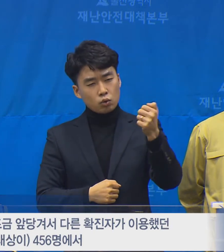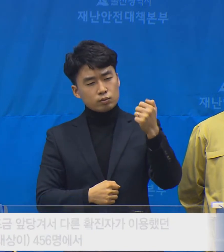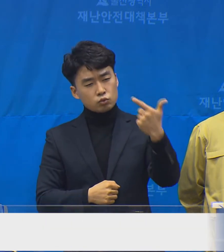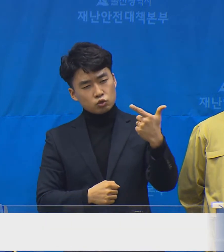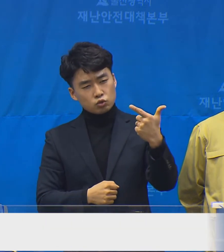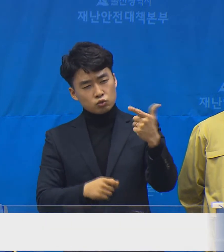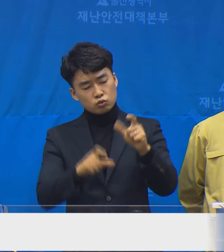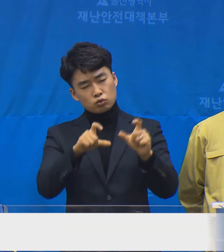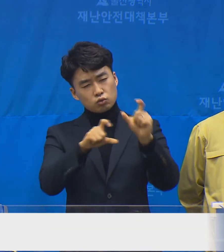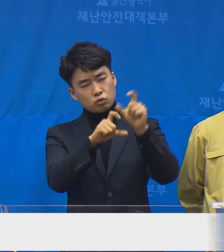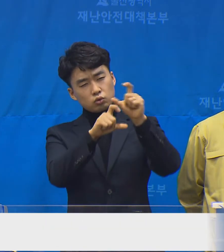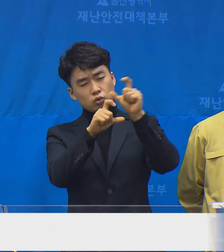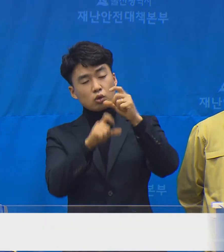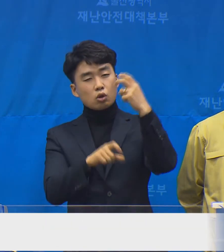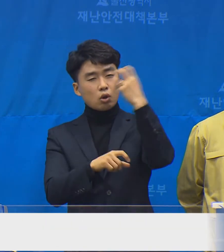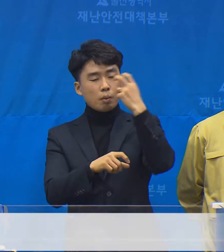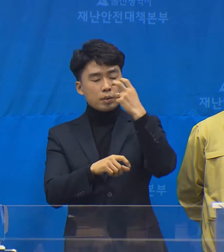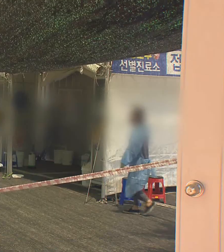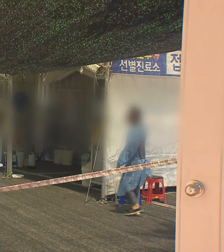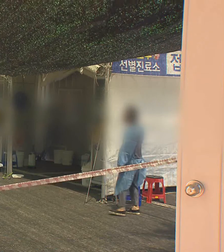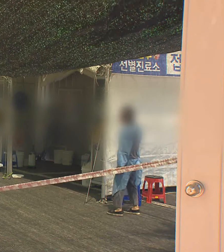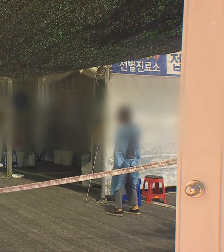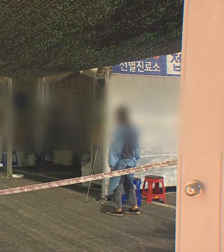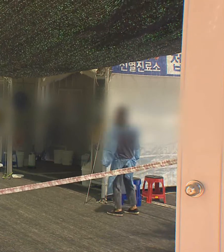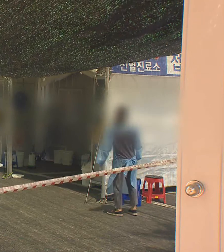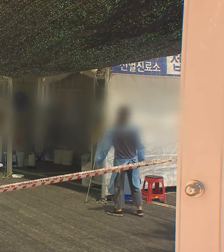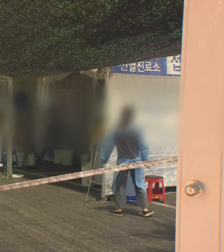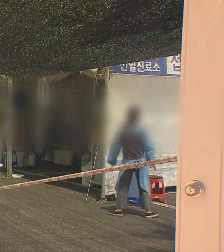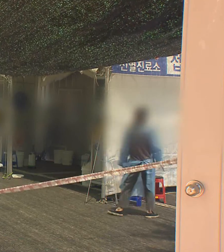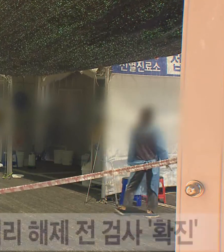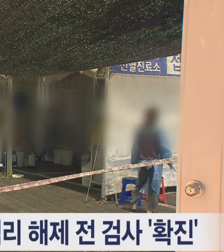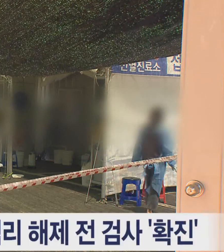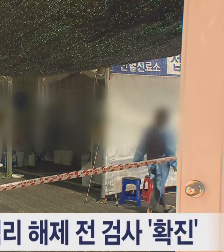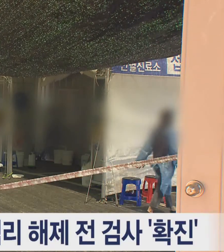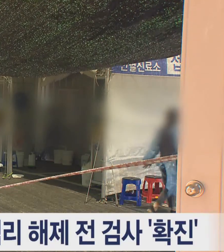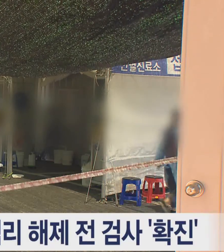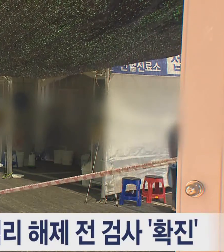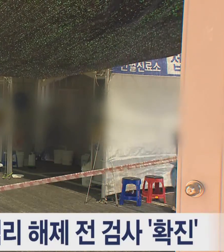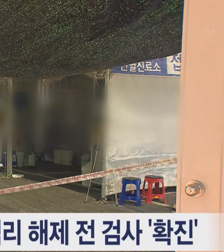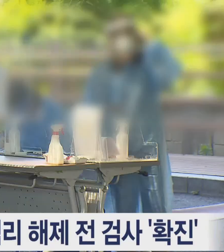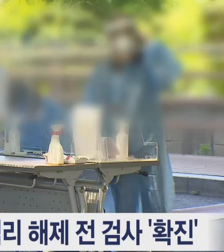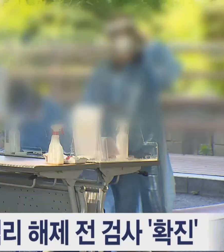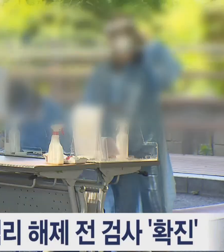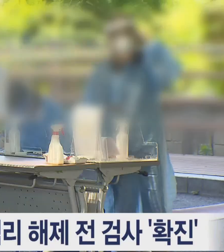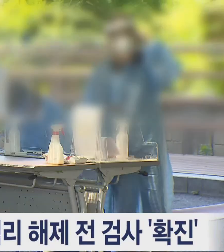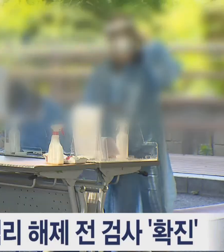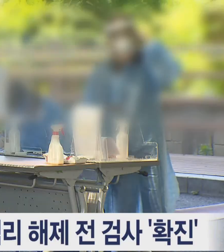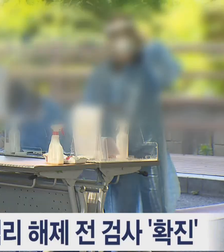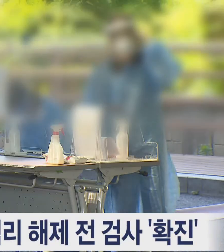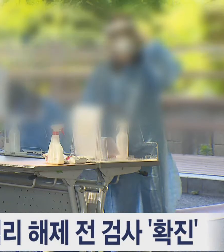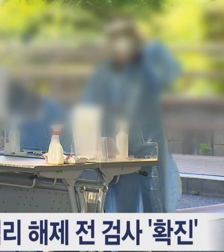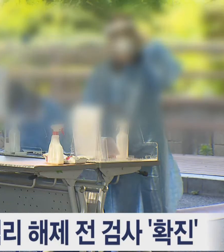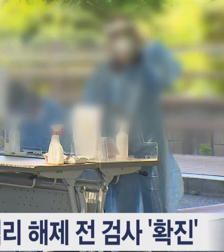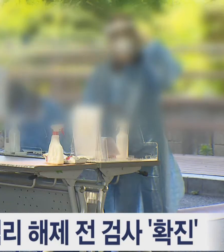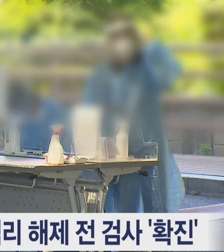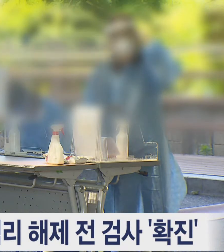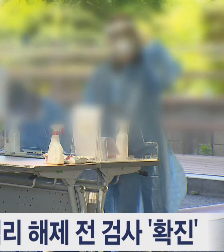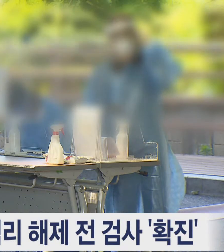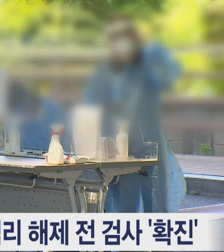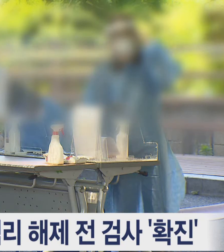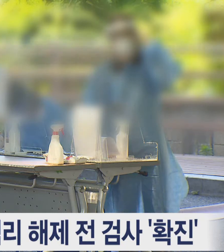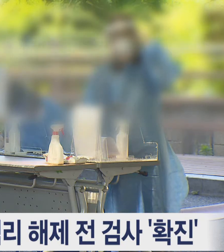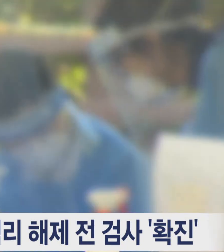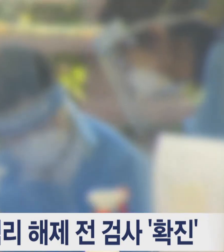456명에서 조금 더 추가될 가능성이 있다고. 포항 115번 확진자와 접촉해 자가격리 중이었던 중구 50대